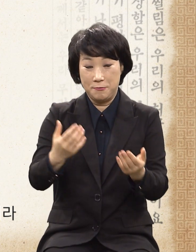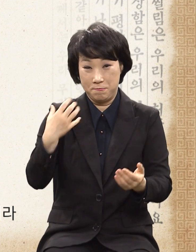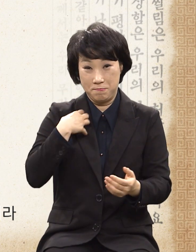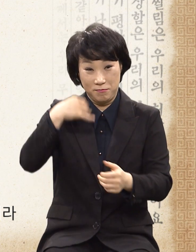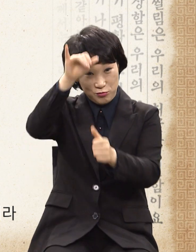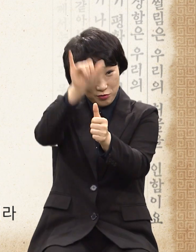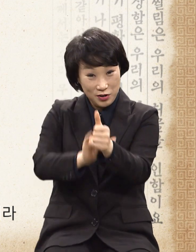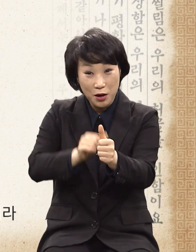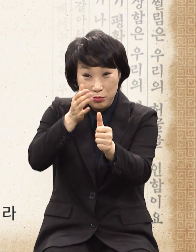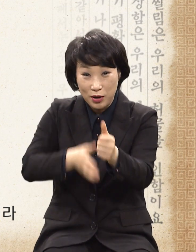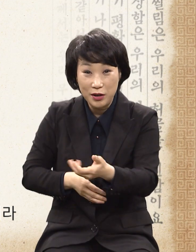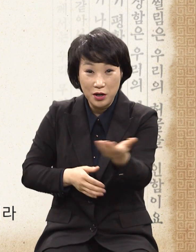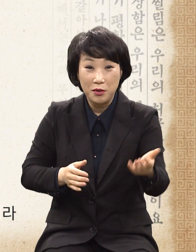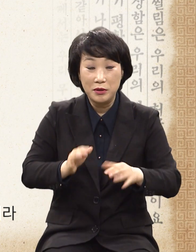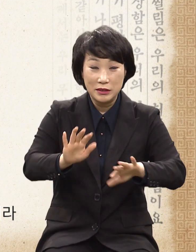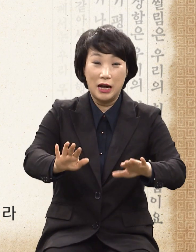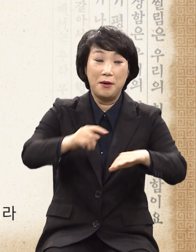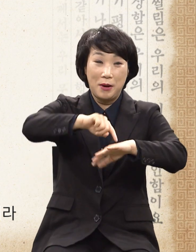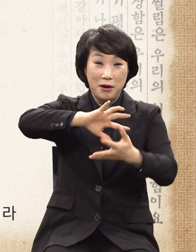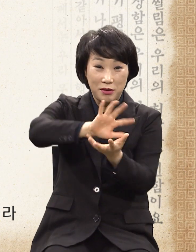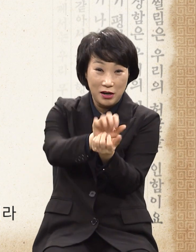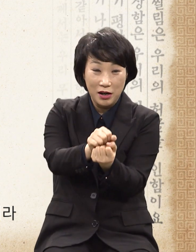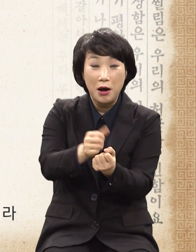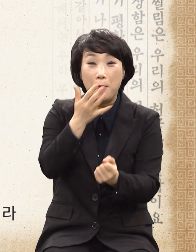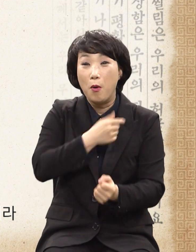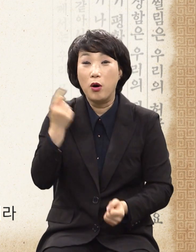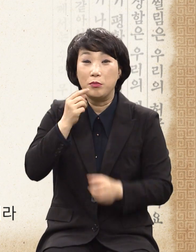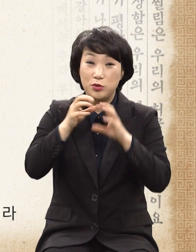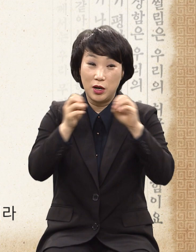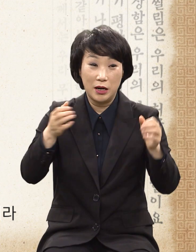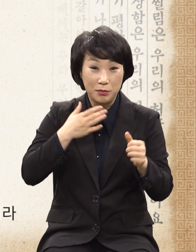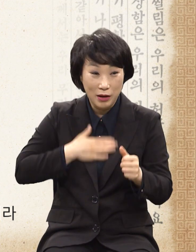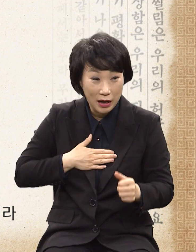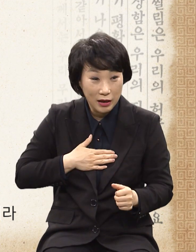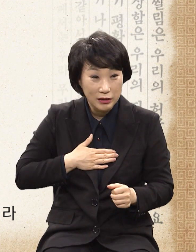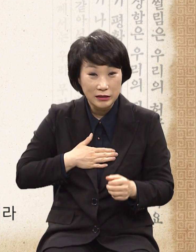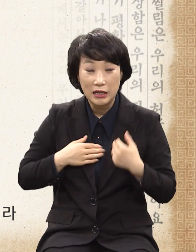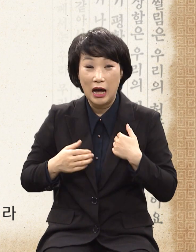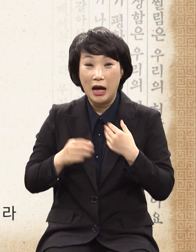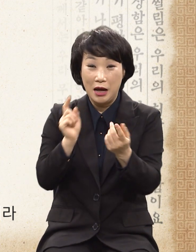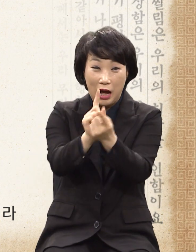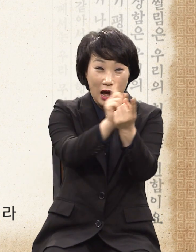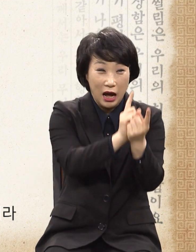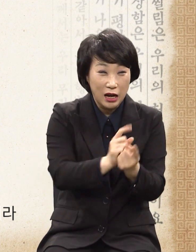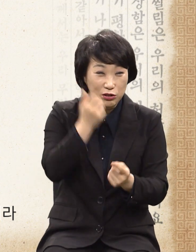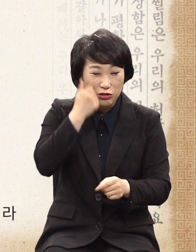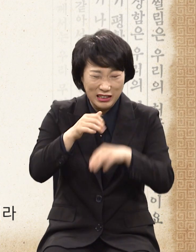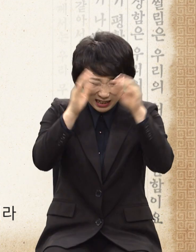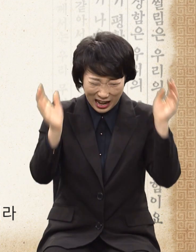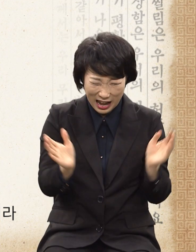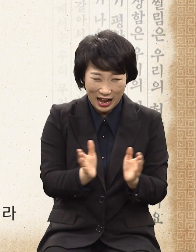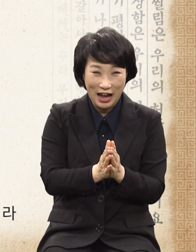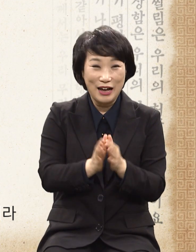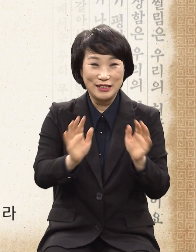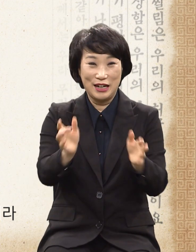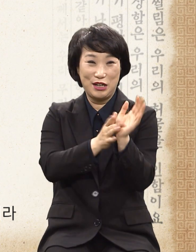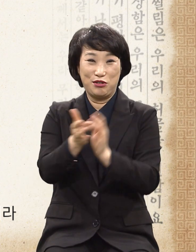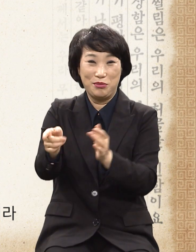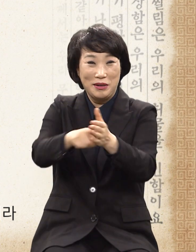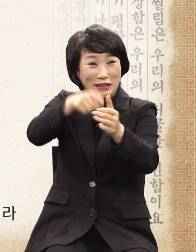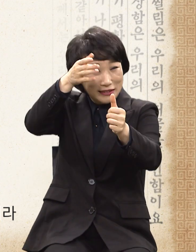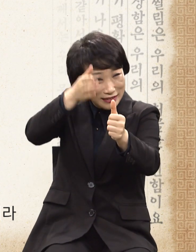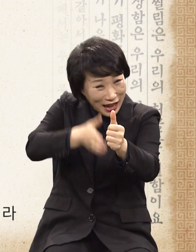충성하고 전력을 다해서 복음 전하고 나를 만나는 모든 사람에게 예수